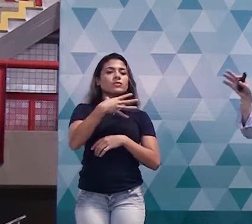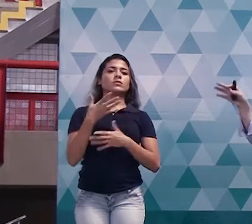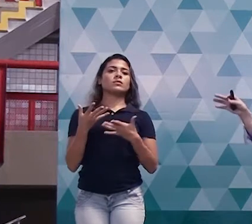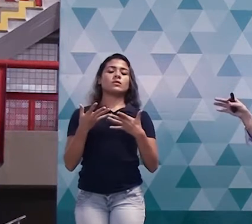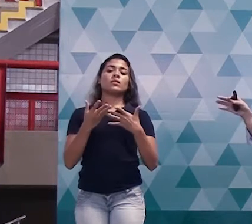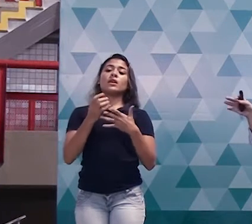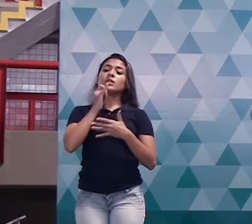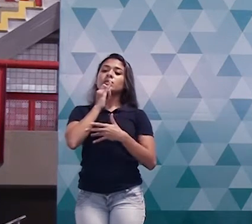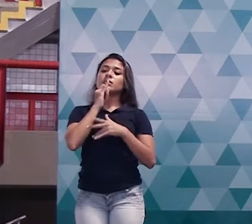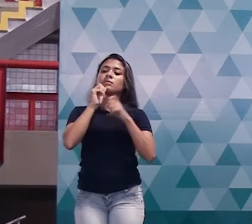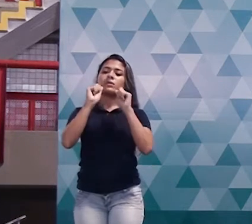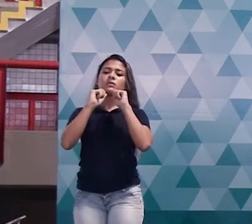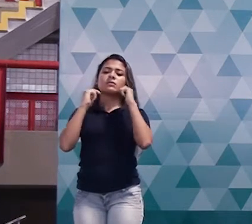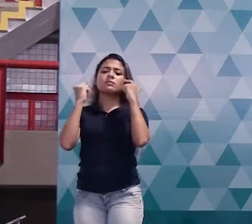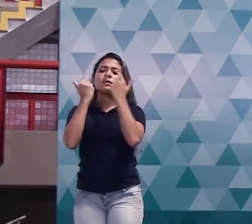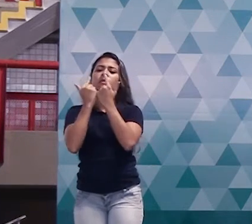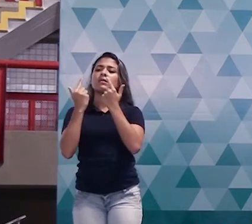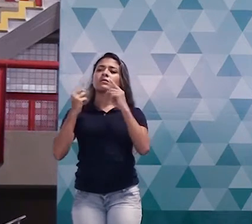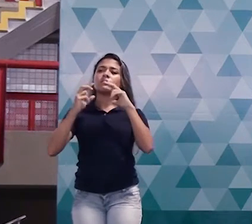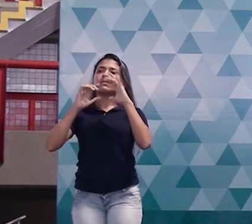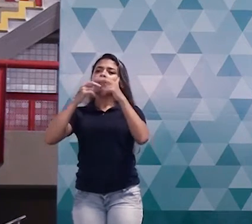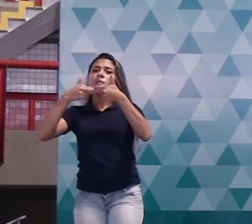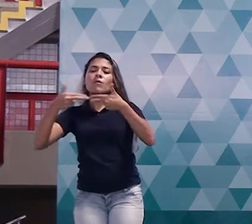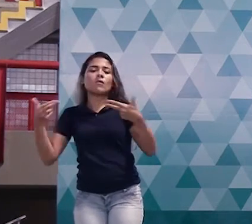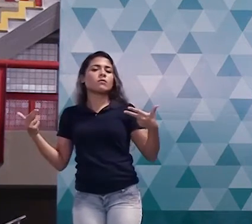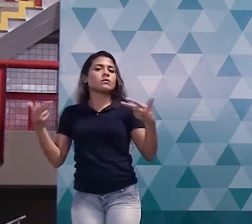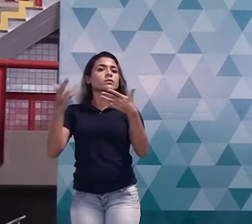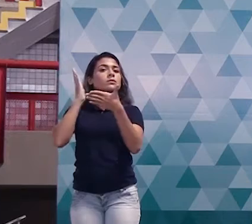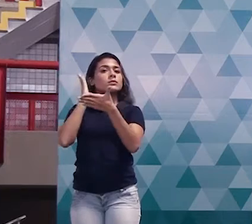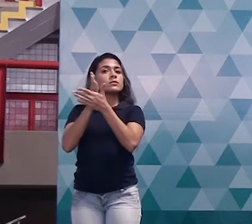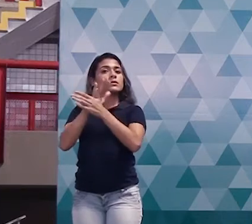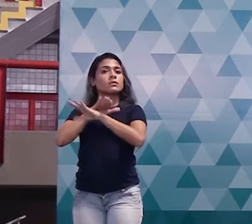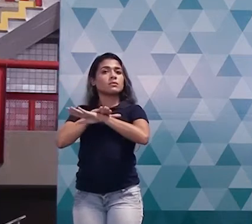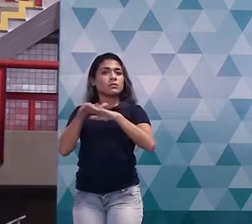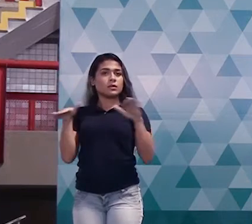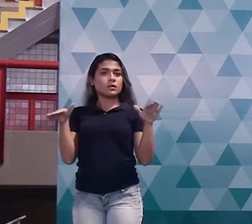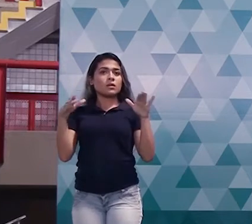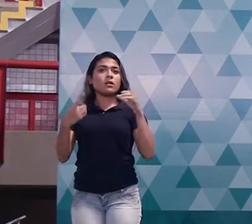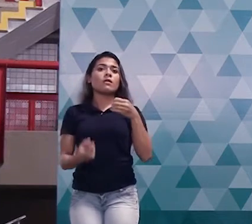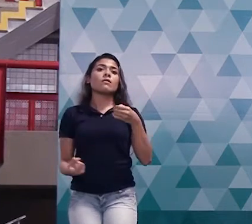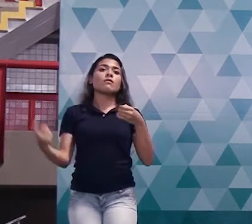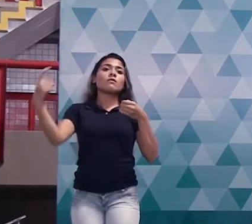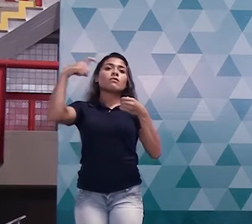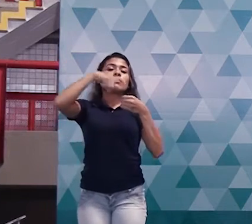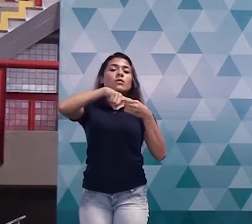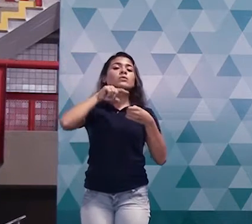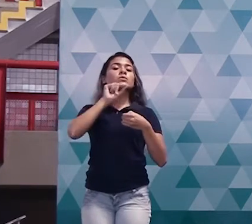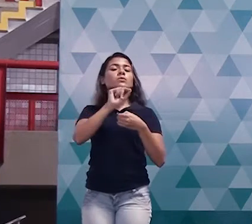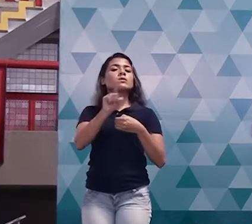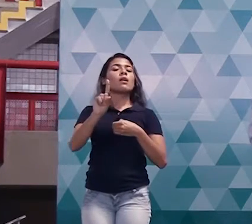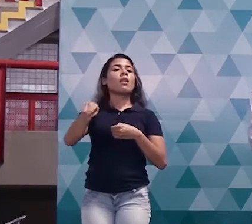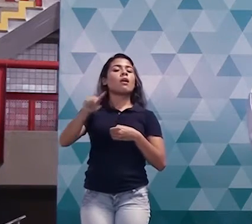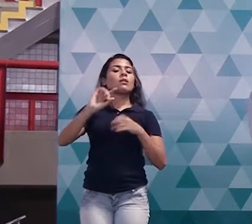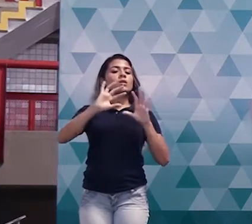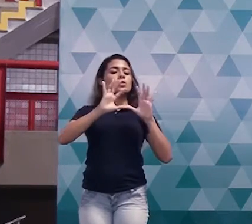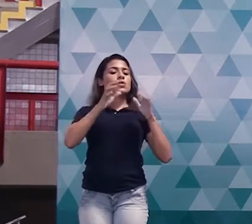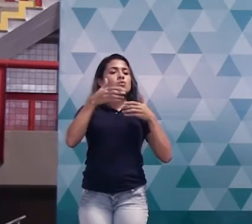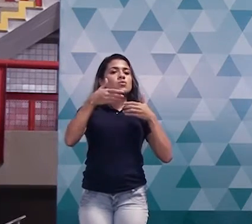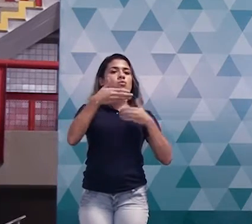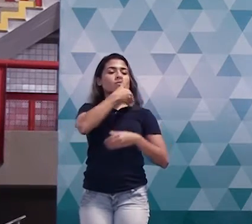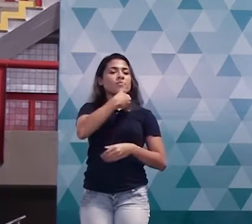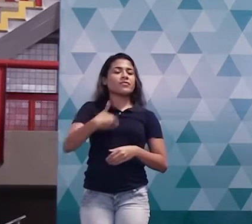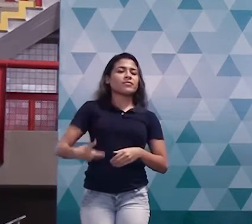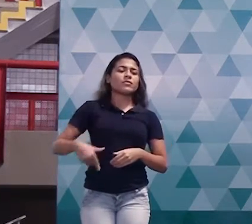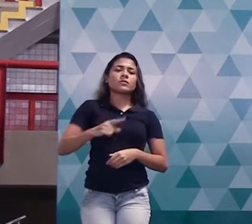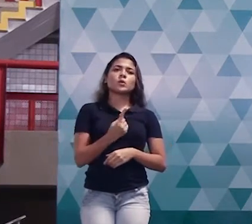acabar com as assembleias provinciais e restabelecer o controle nas mãos do governo central. Então veja que aqui